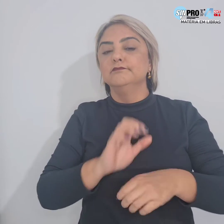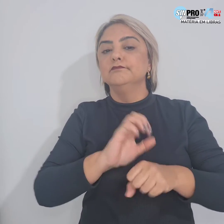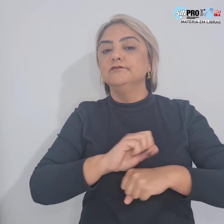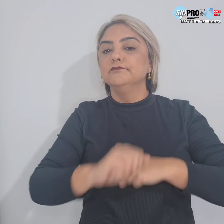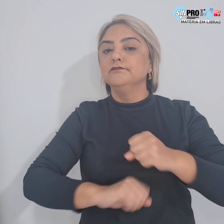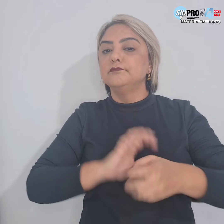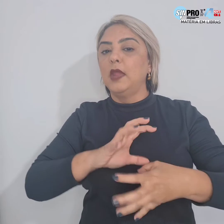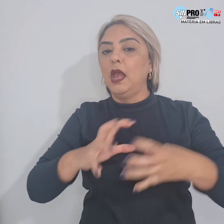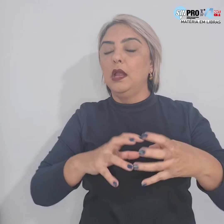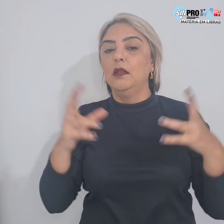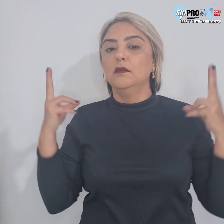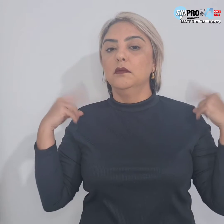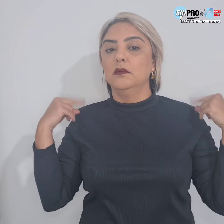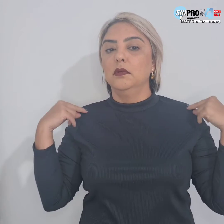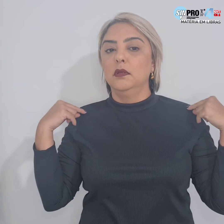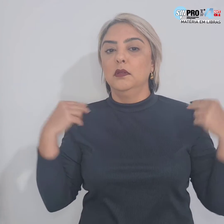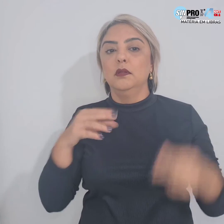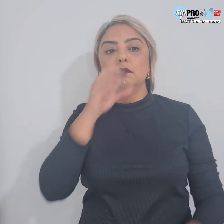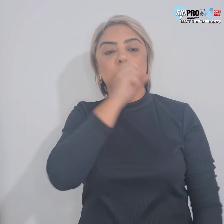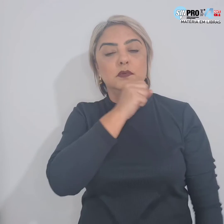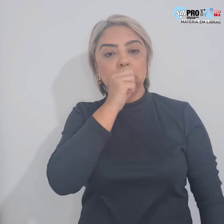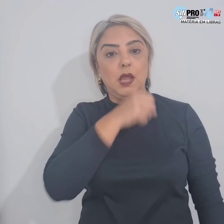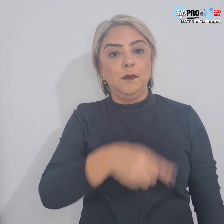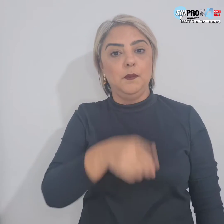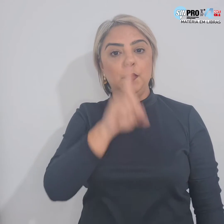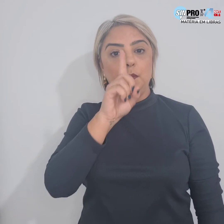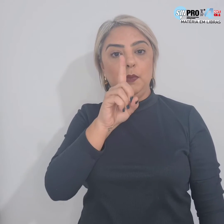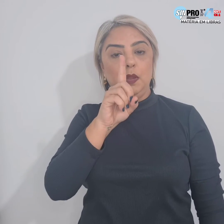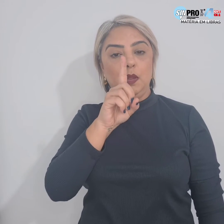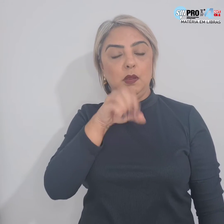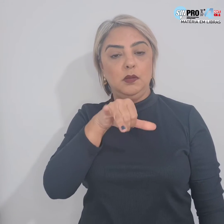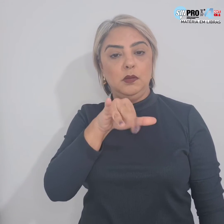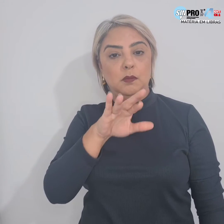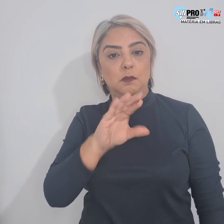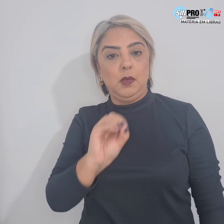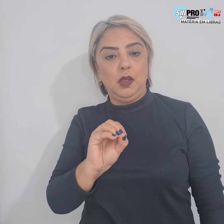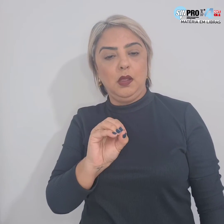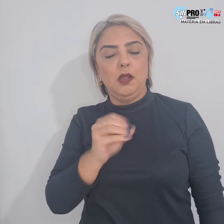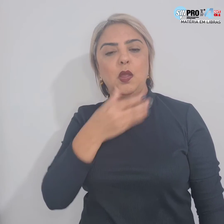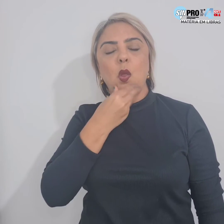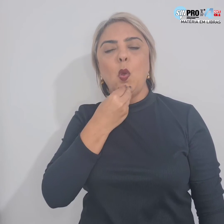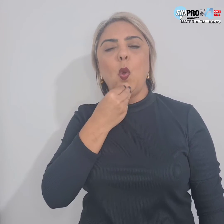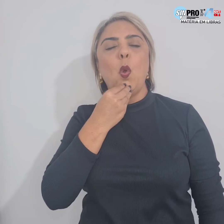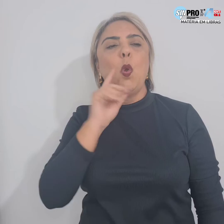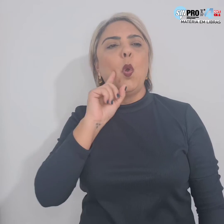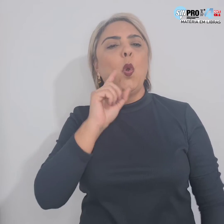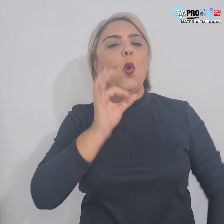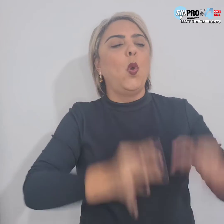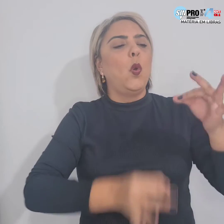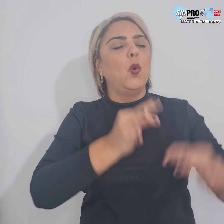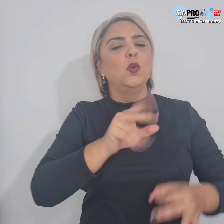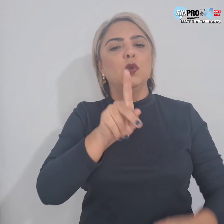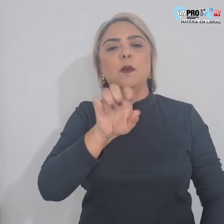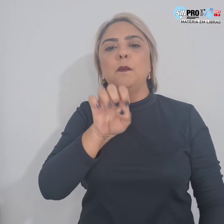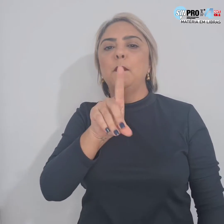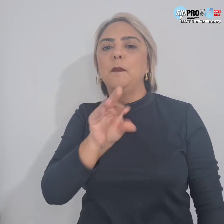No sábado, 1º do 5, o juiz Pedro Matos de Arruda, do